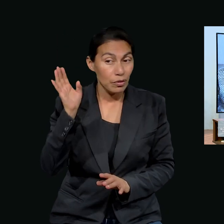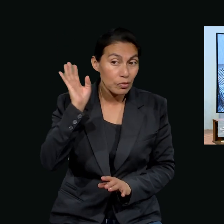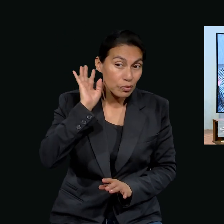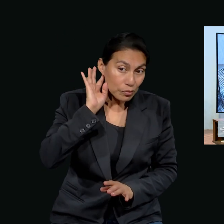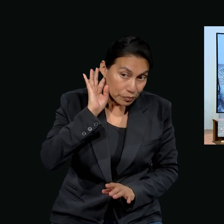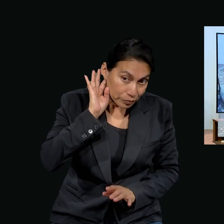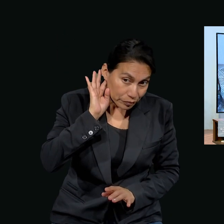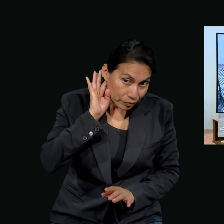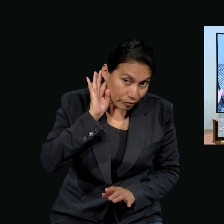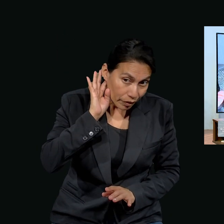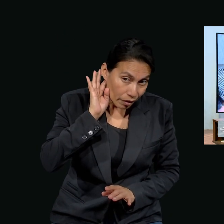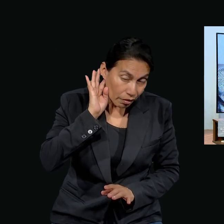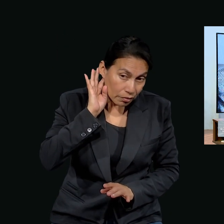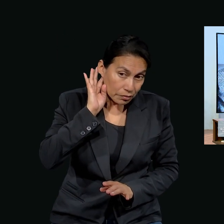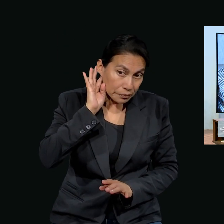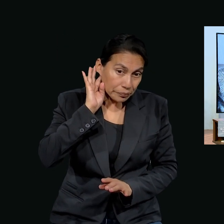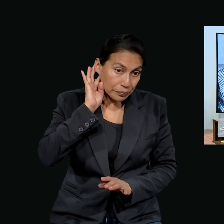escuchaba.